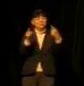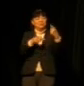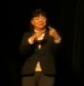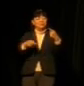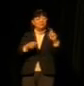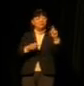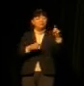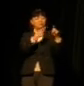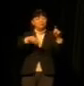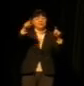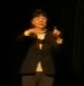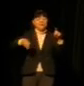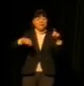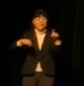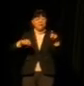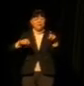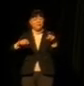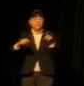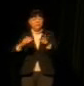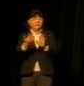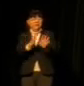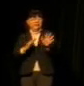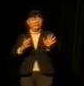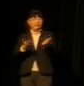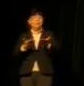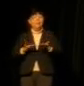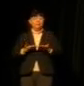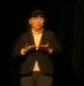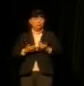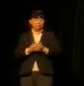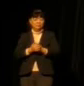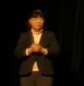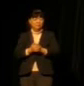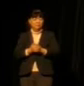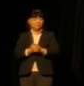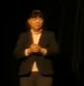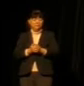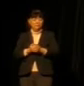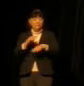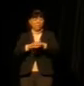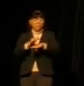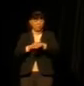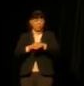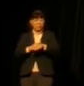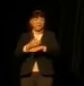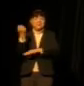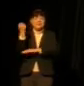を並んで受けました、取りました。で、配給の情報は広報や